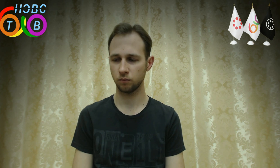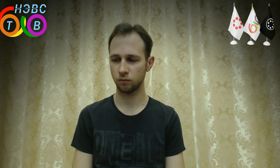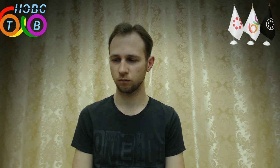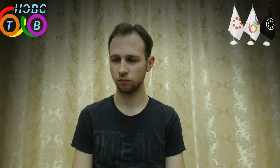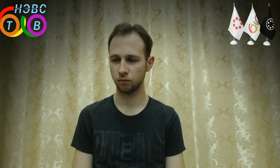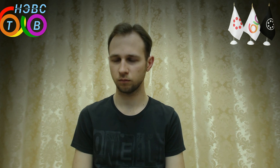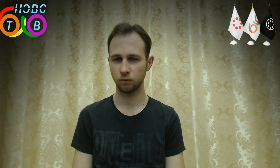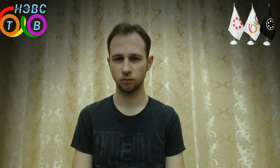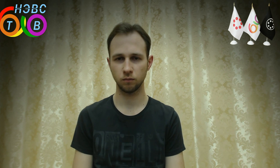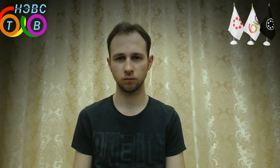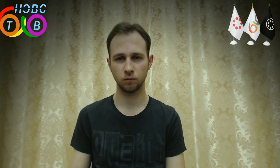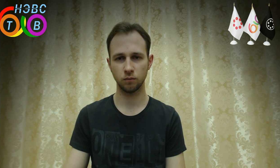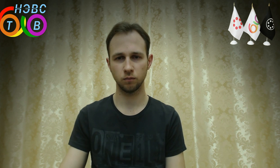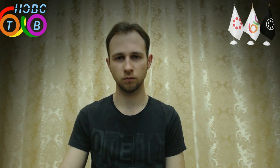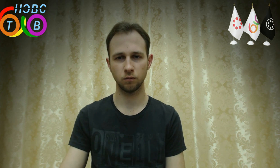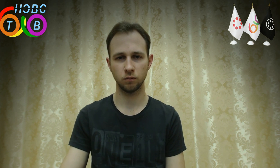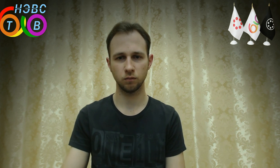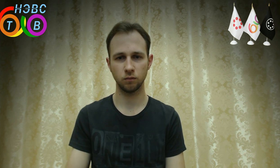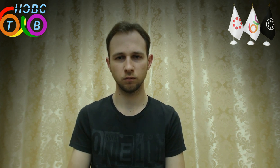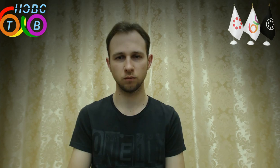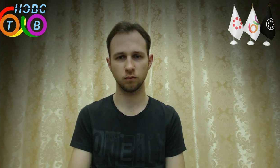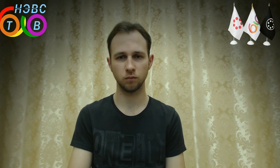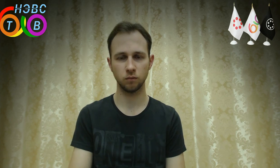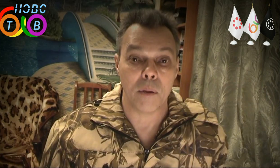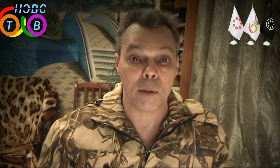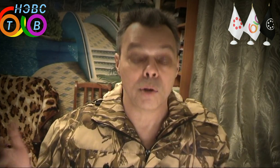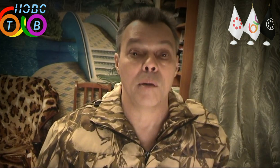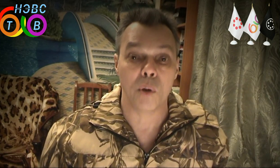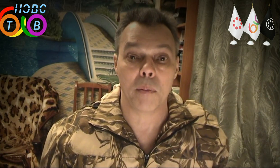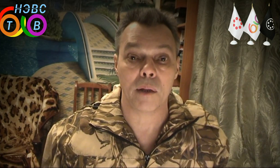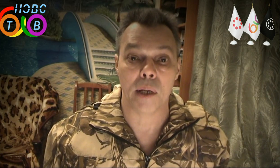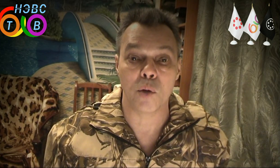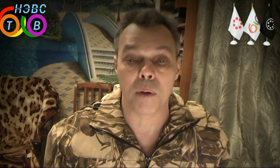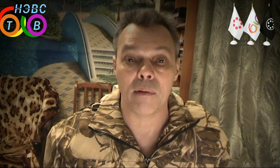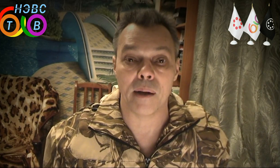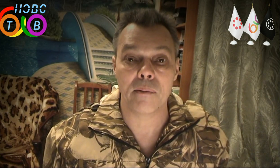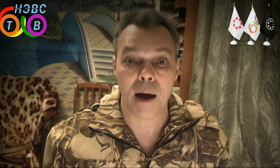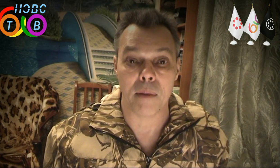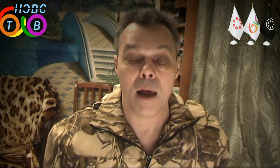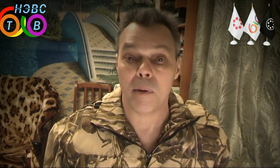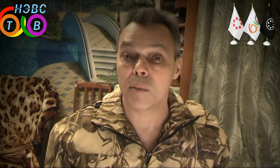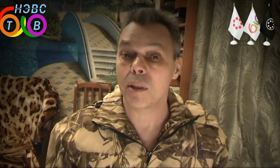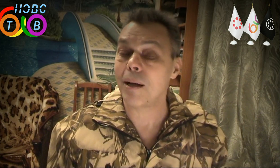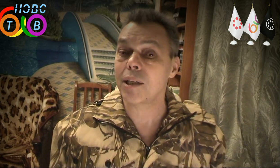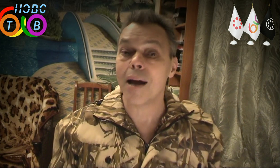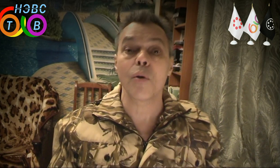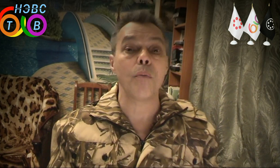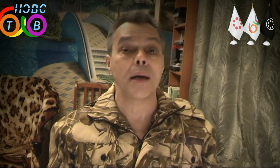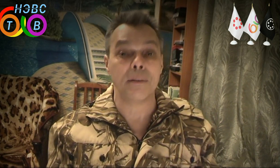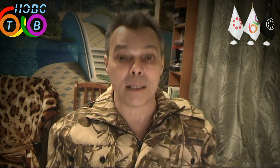вы даже не понимаете, а за что, а почему, откуда свалилось это? Да потому что ребенок продолжает управлять вами. Поэтому это большая, огромная